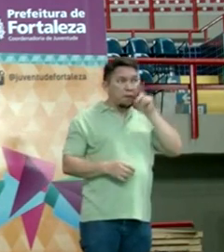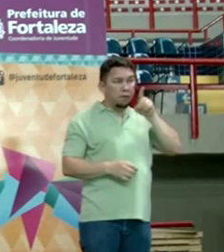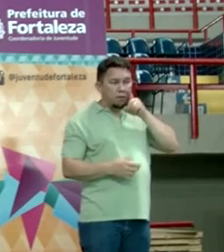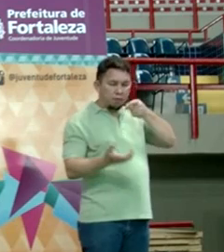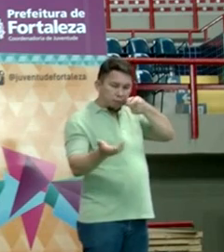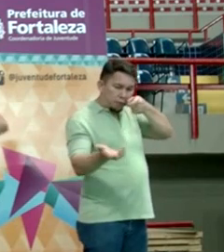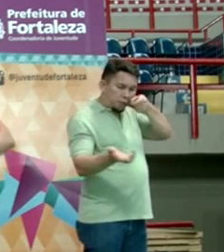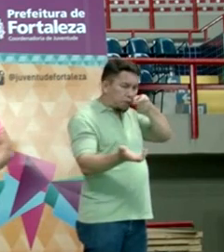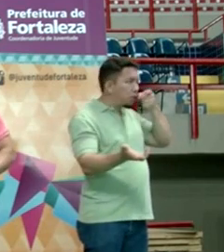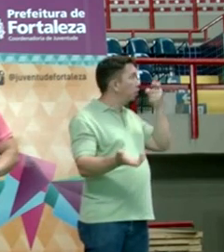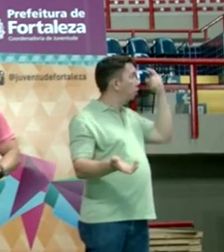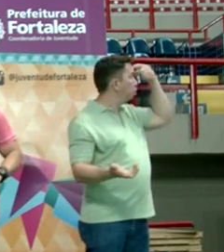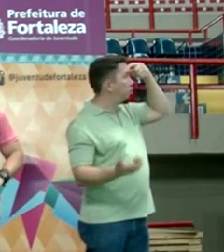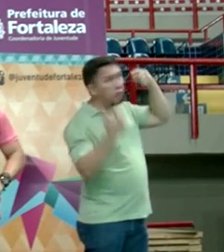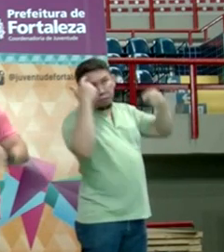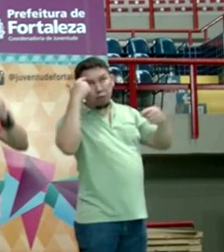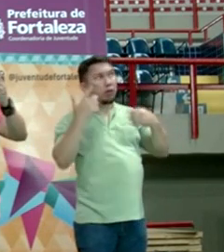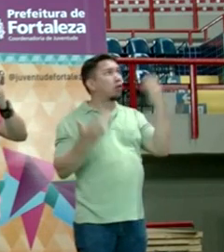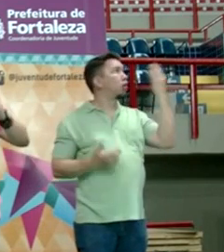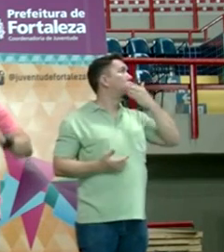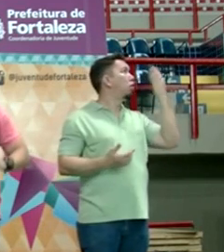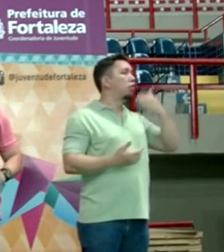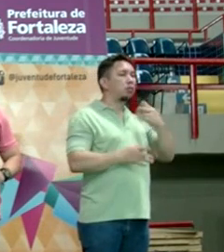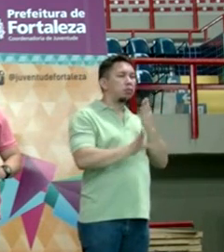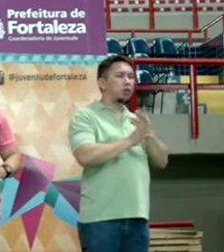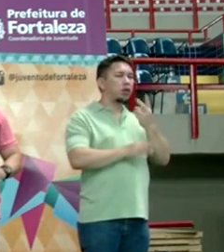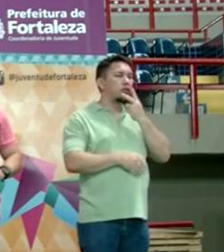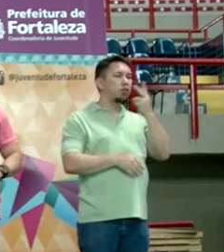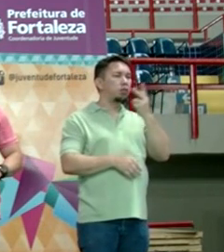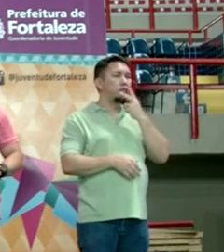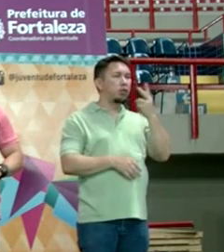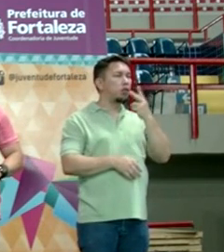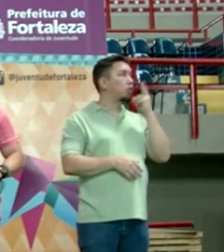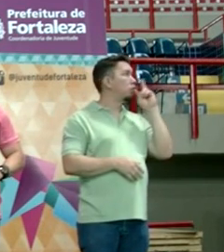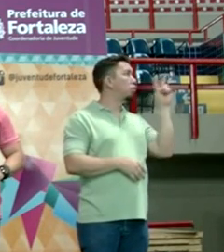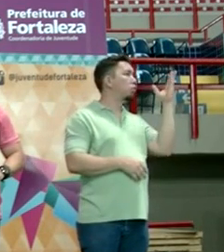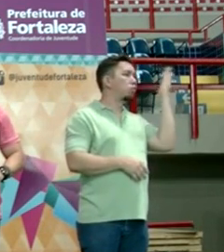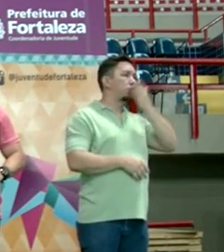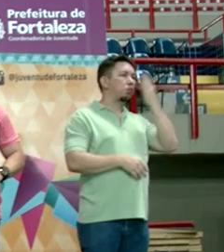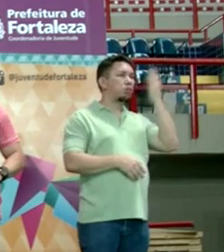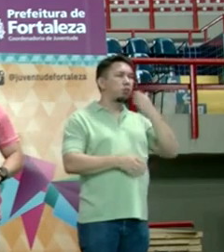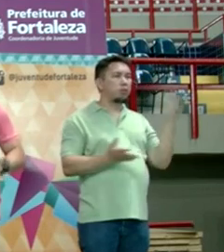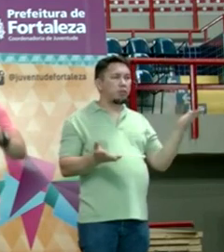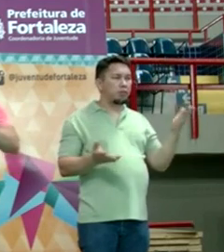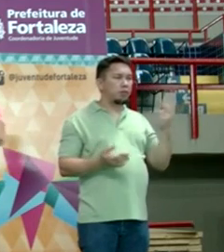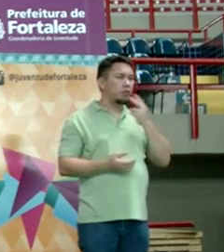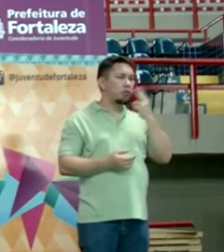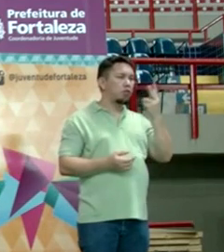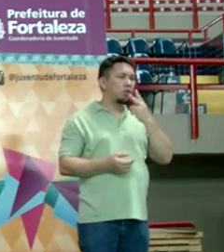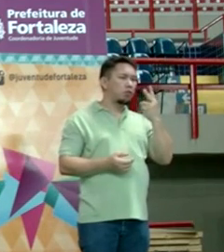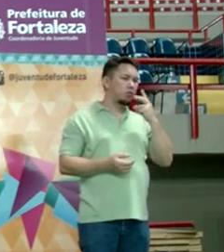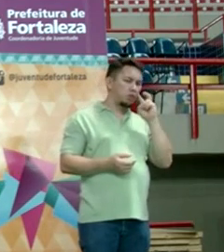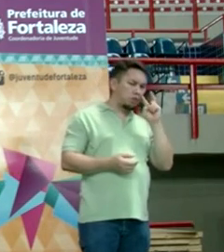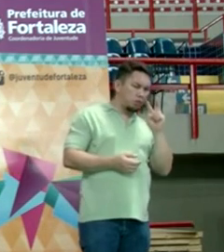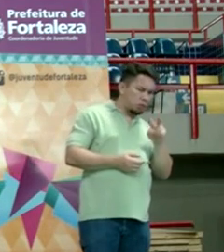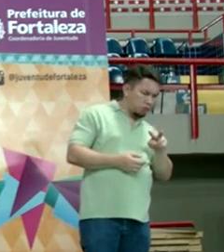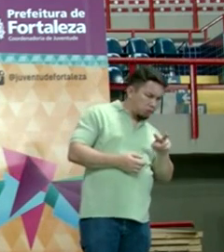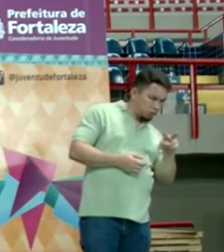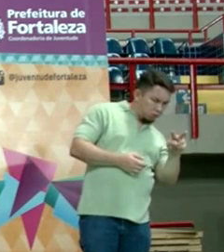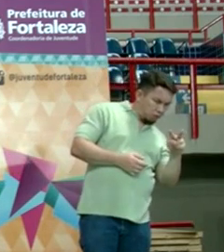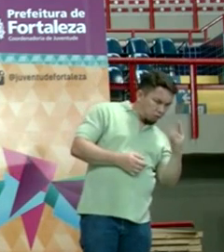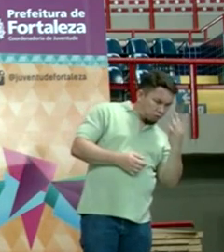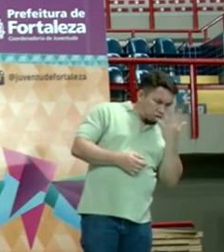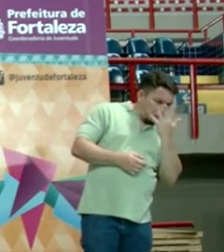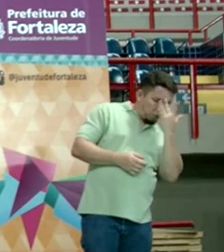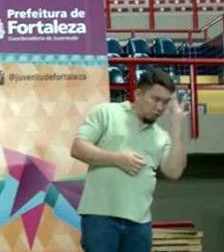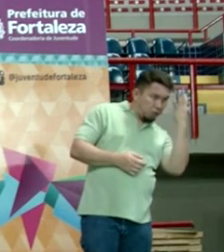americanos eram mortos, sabia nem onde é que vinha um tiro, porque fumavam. E aí ele no meio da floresta fumava, os vietnamitas